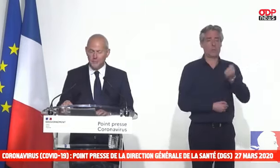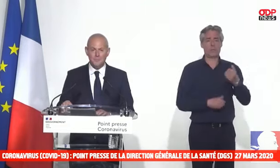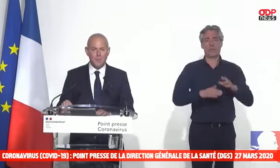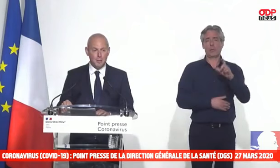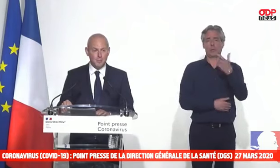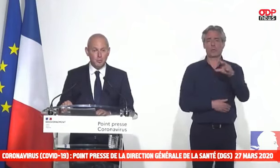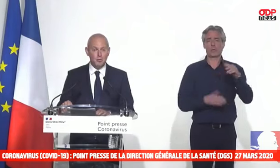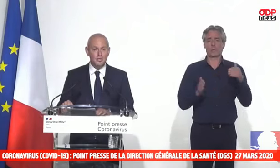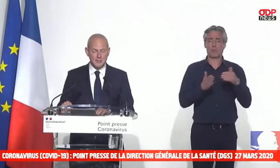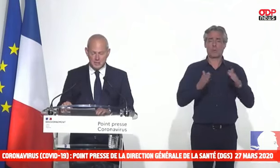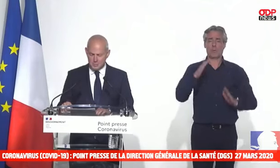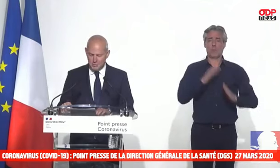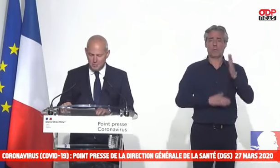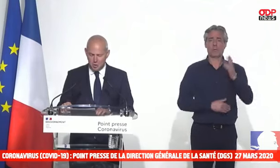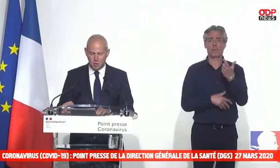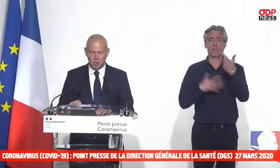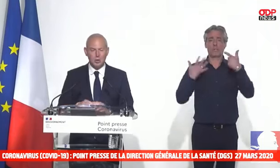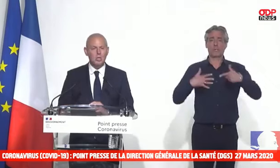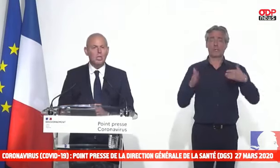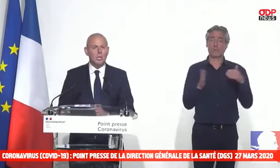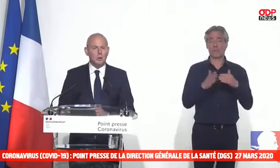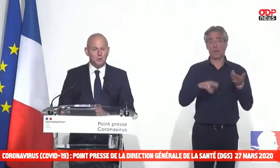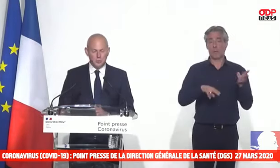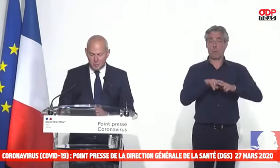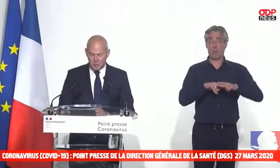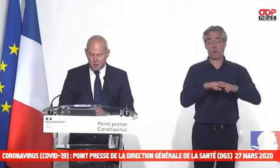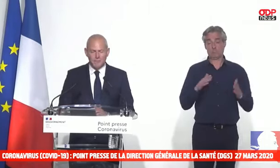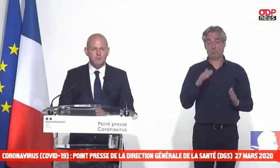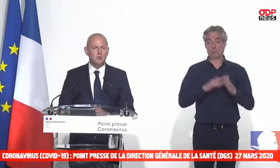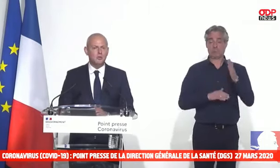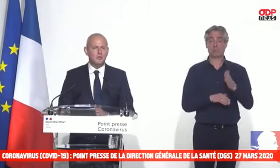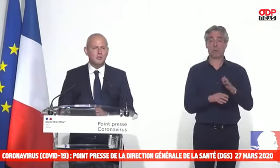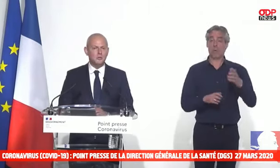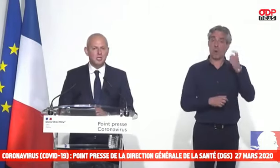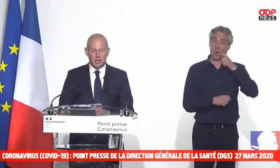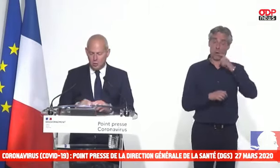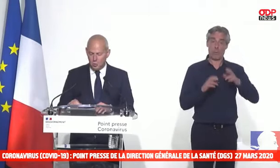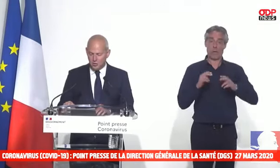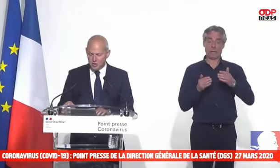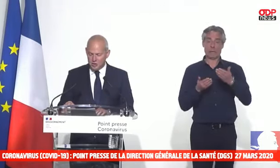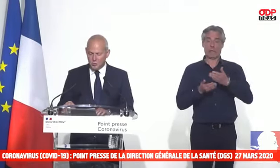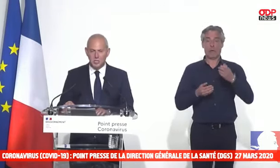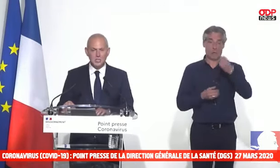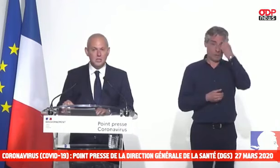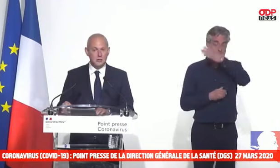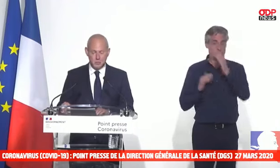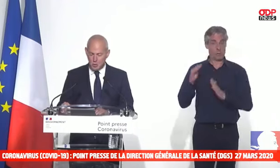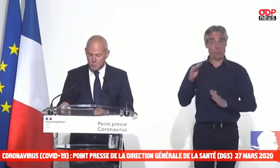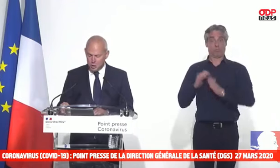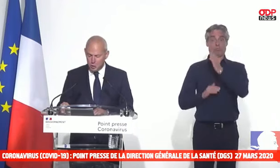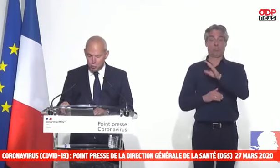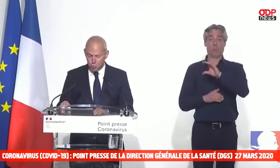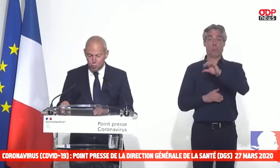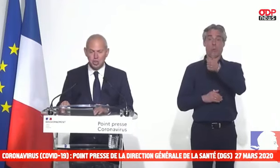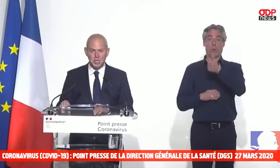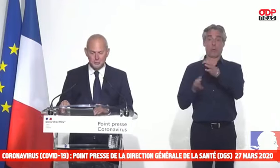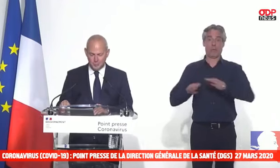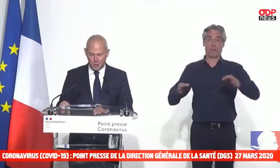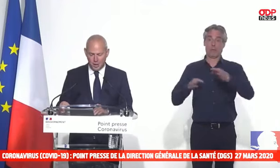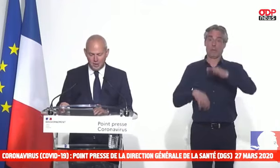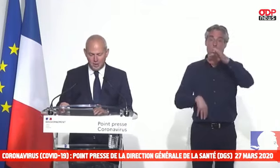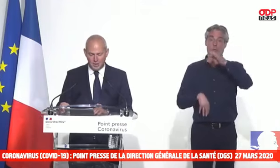cas et plus de 17 000 morts. On observe une très forte augmentation des cas aux États-Unis, qui est désormais le pays le plus